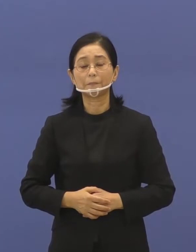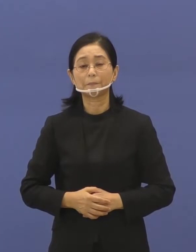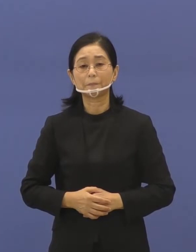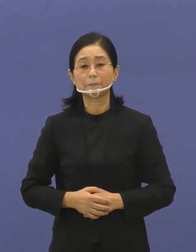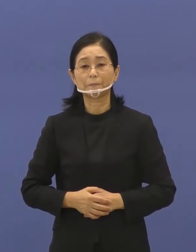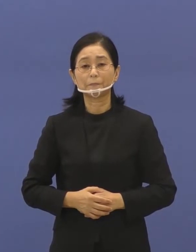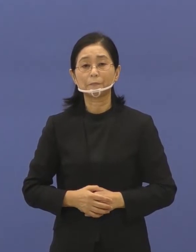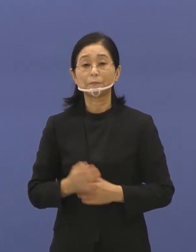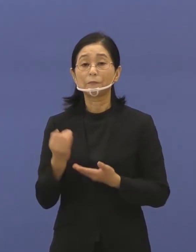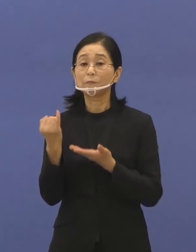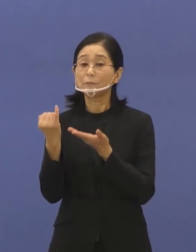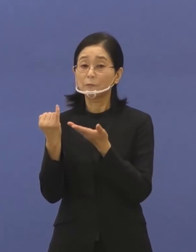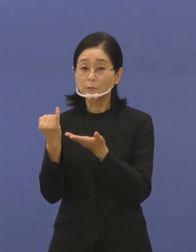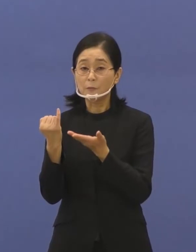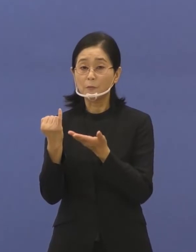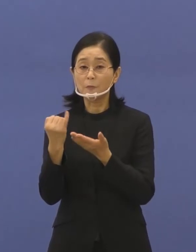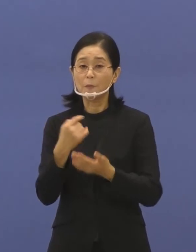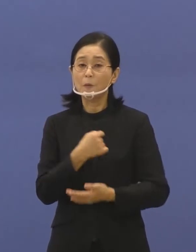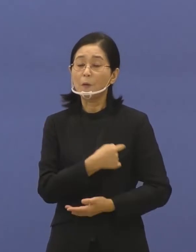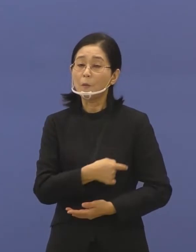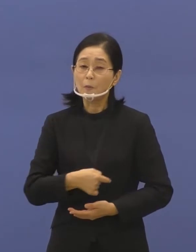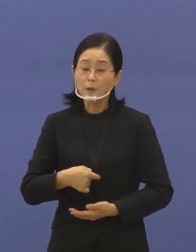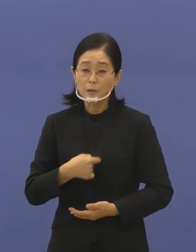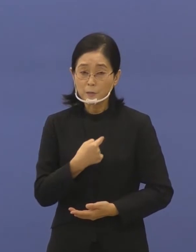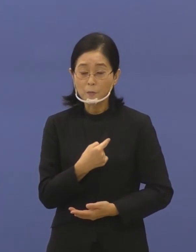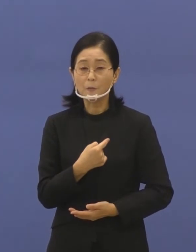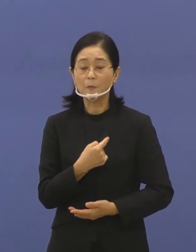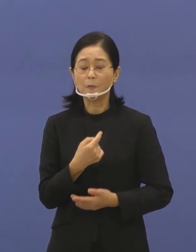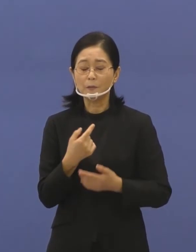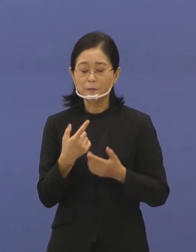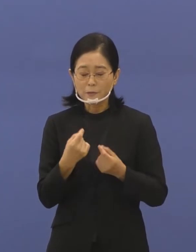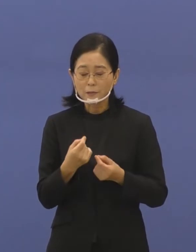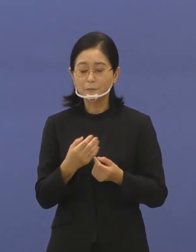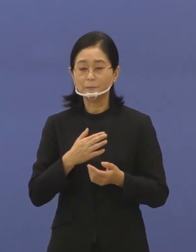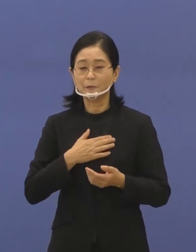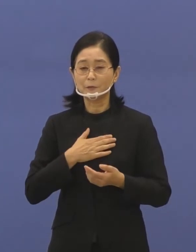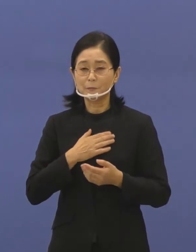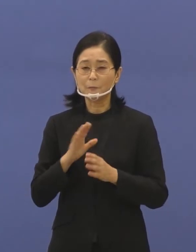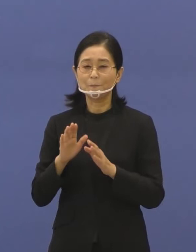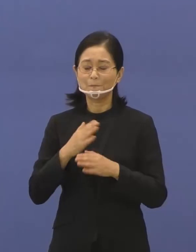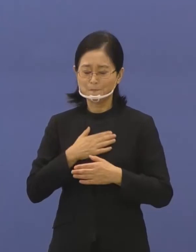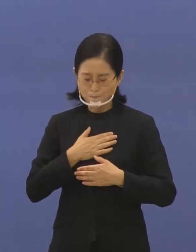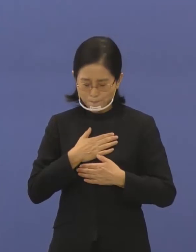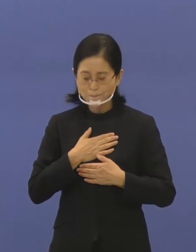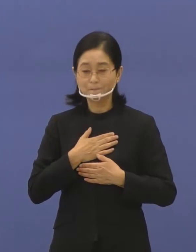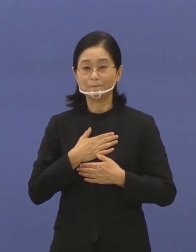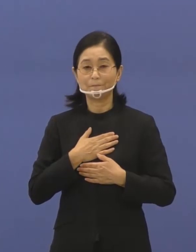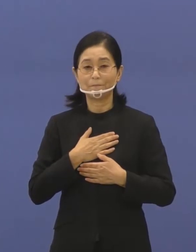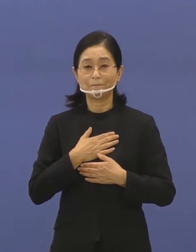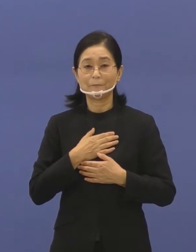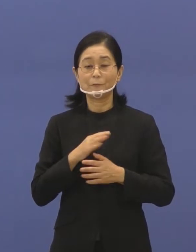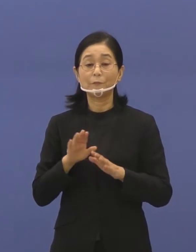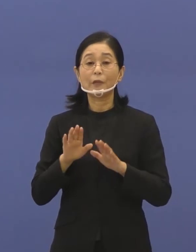その思いを私も個人的にしっかり、受け止めてですね、